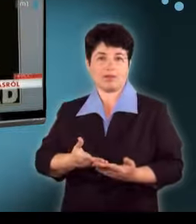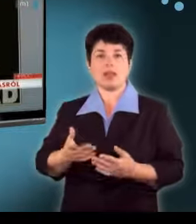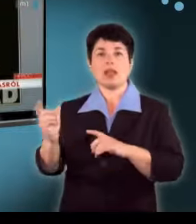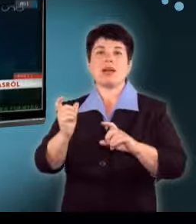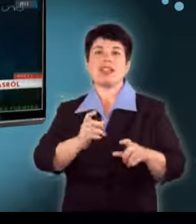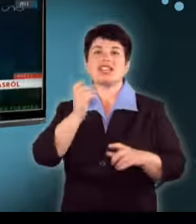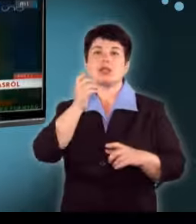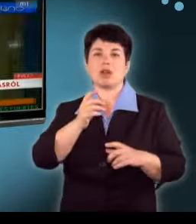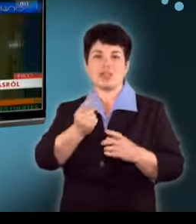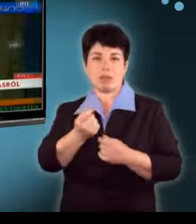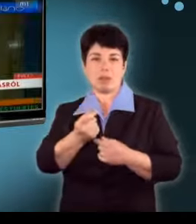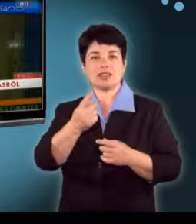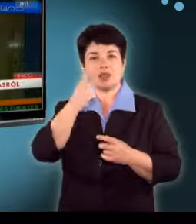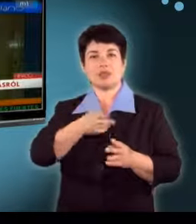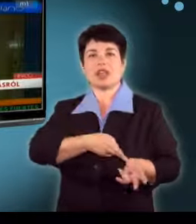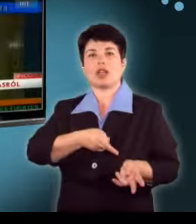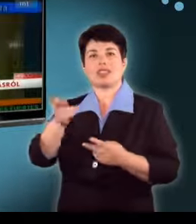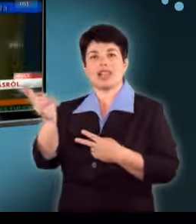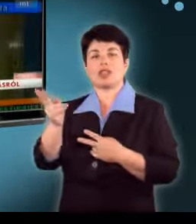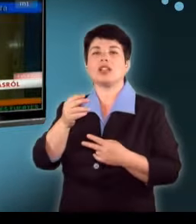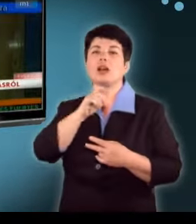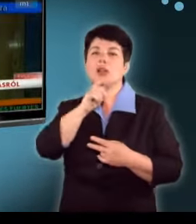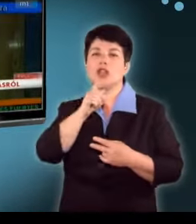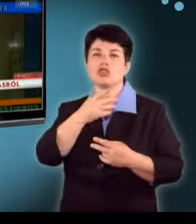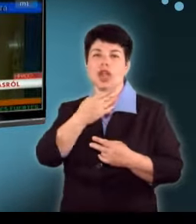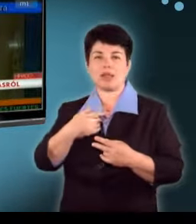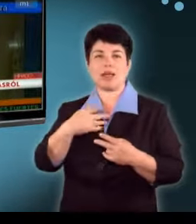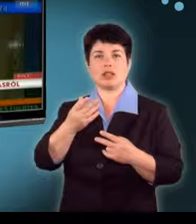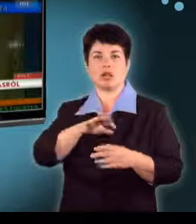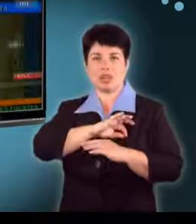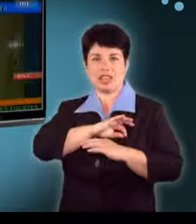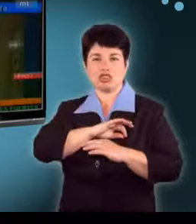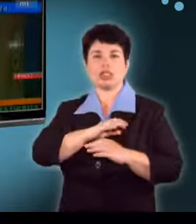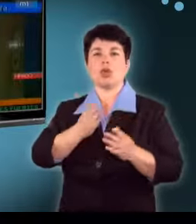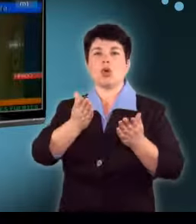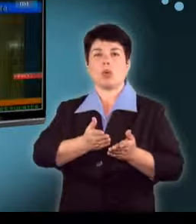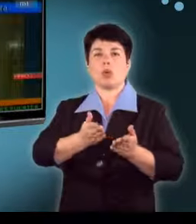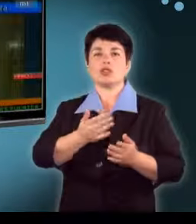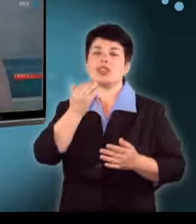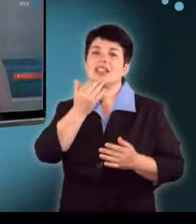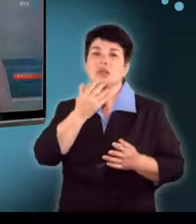Árpád holttestét. A koporsót valószínűleg helyi idő szerint délután indítják útnak Budapestre.